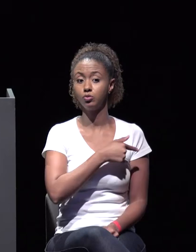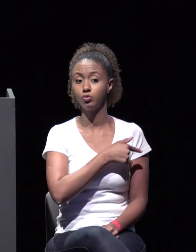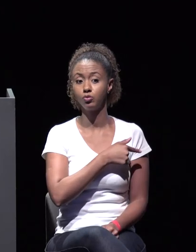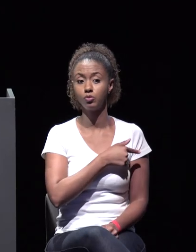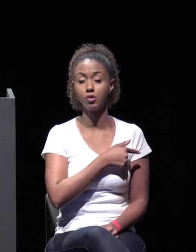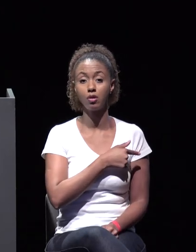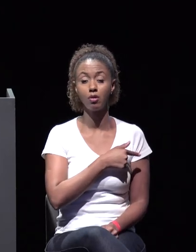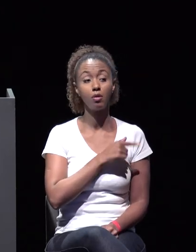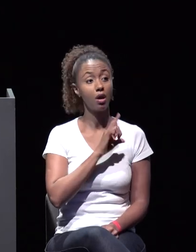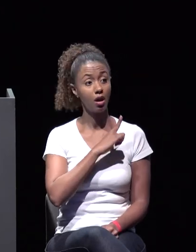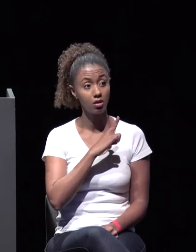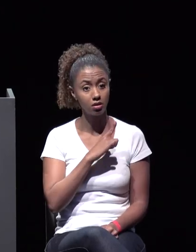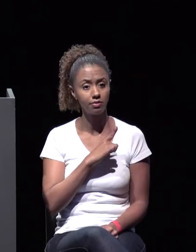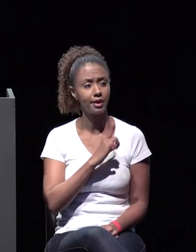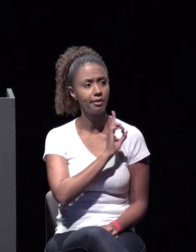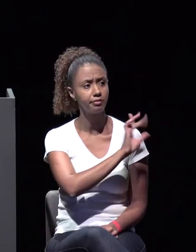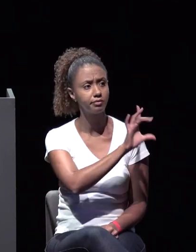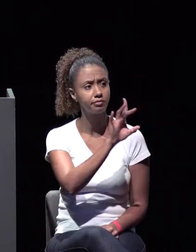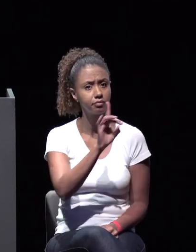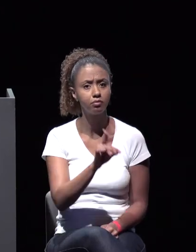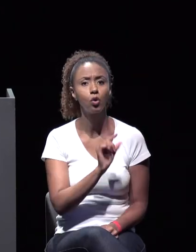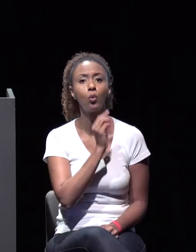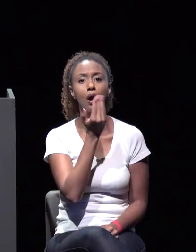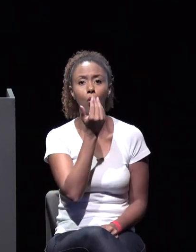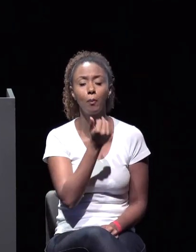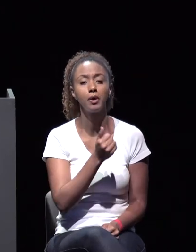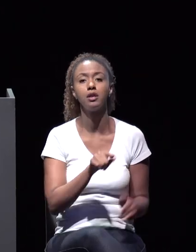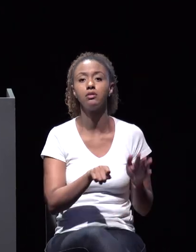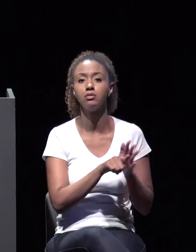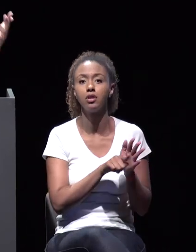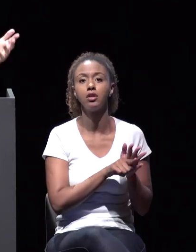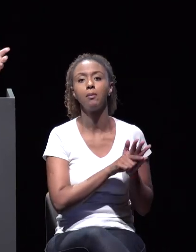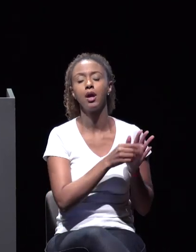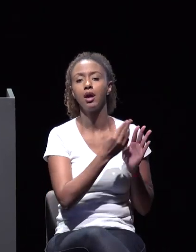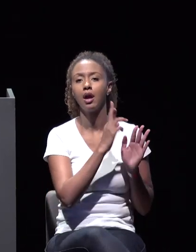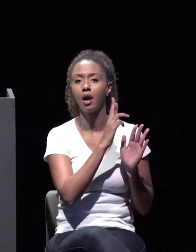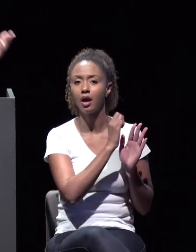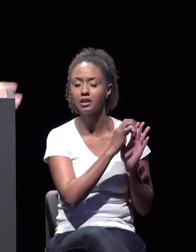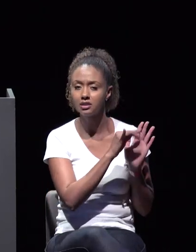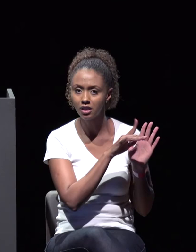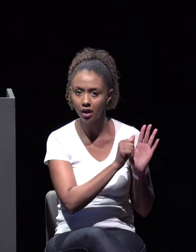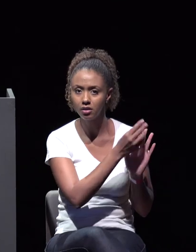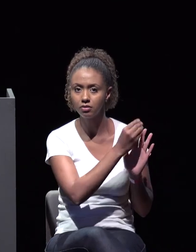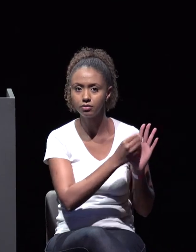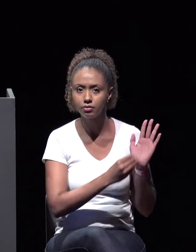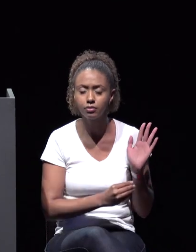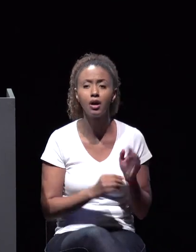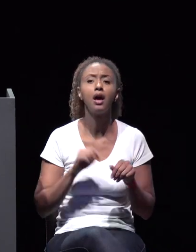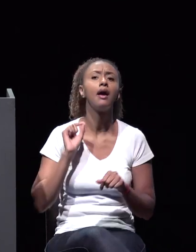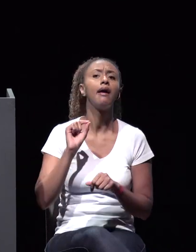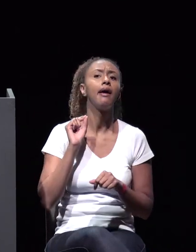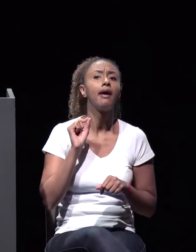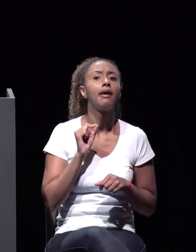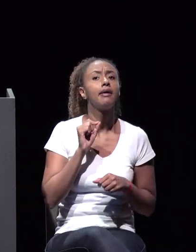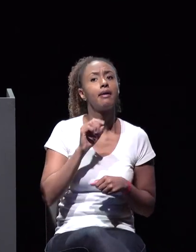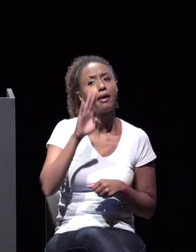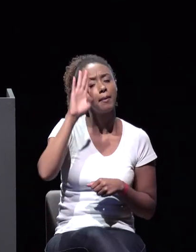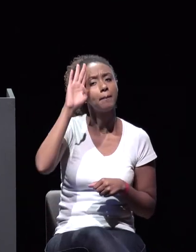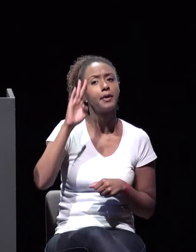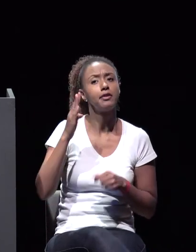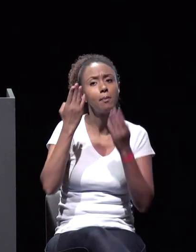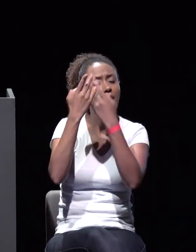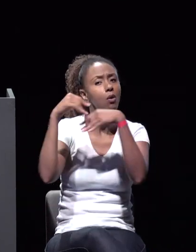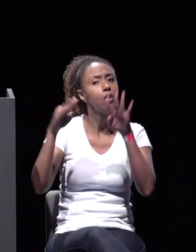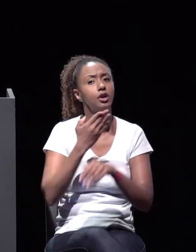ter o prato a receita né e também o mito que envolve com o lixo aqui come e essa coisa toda